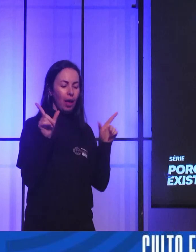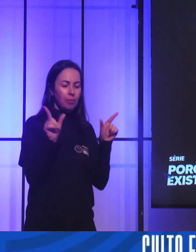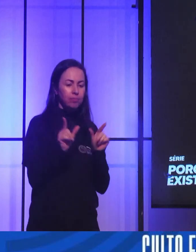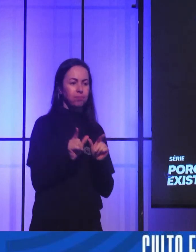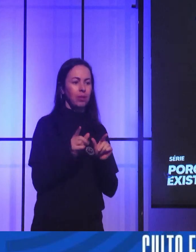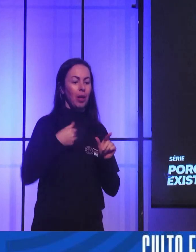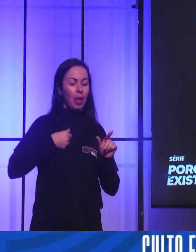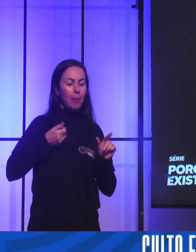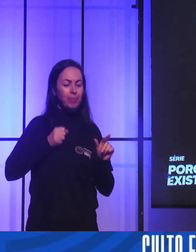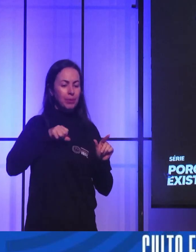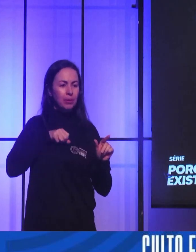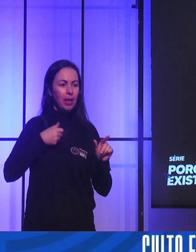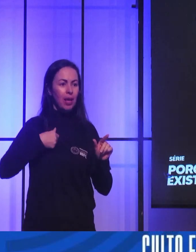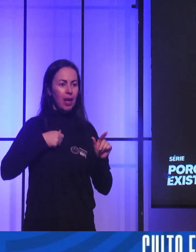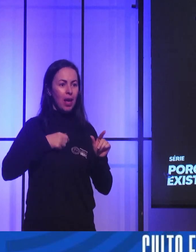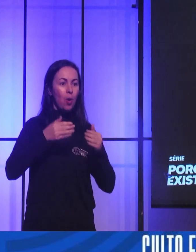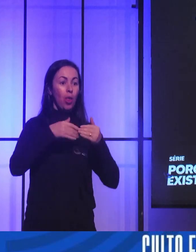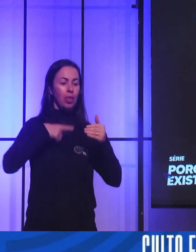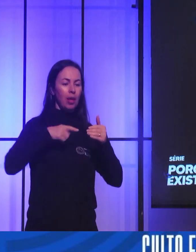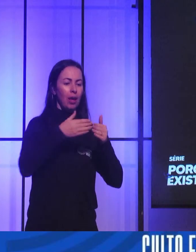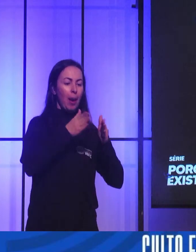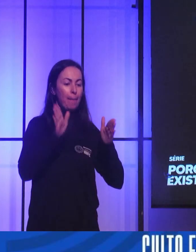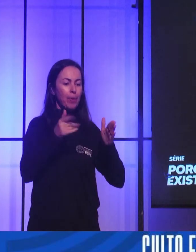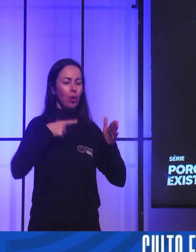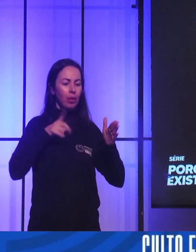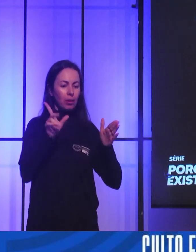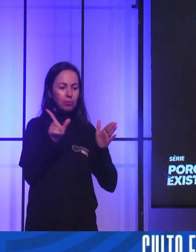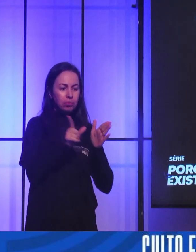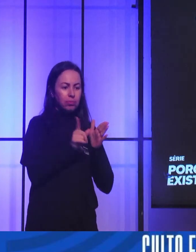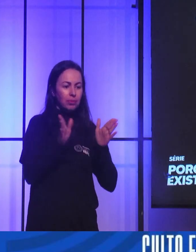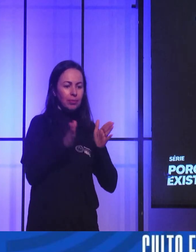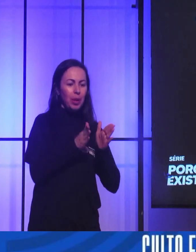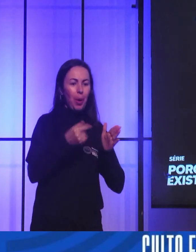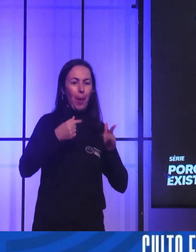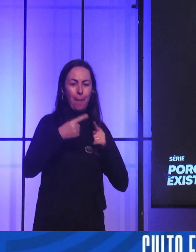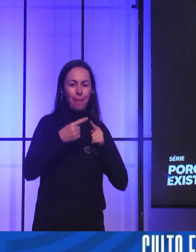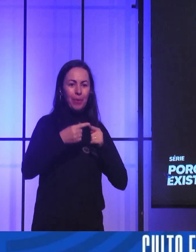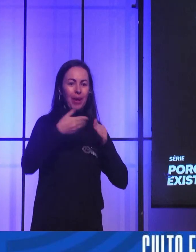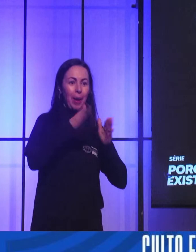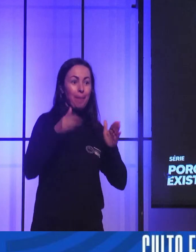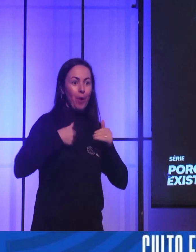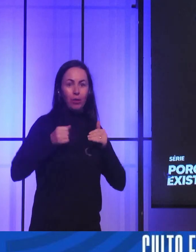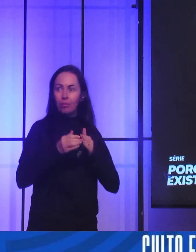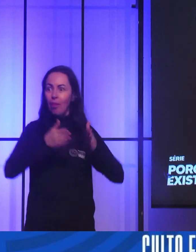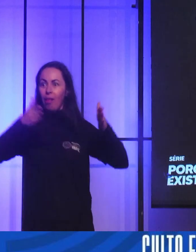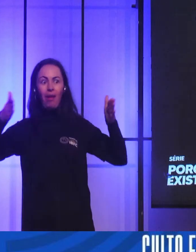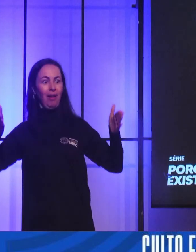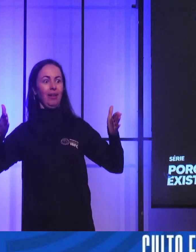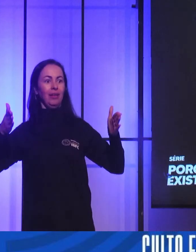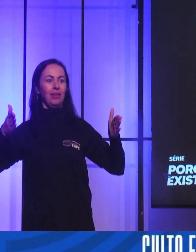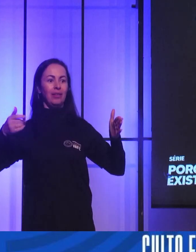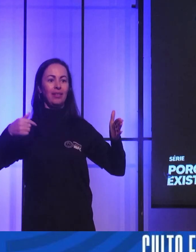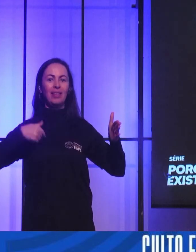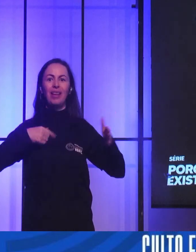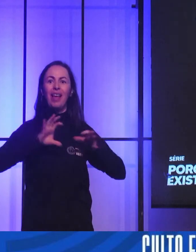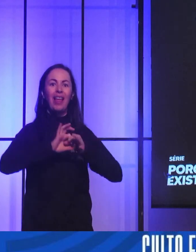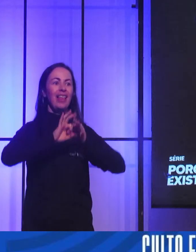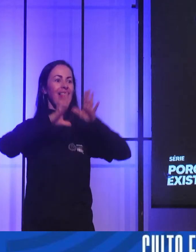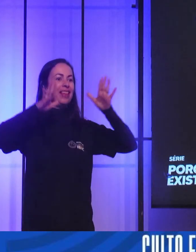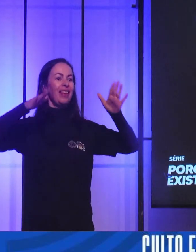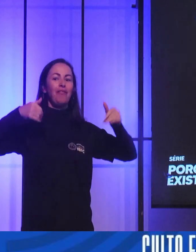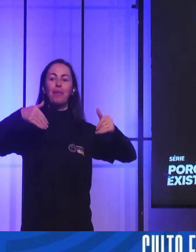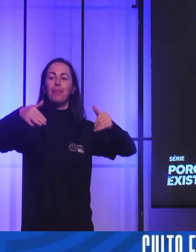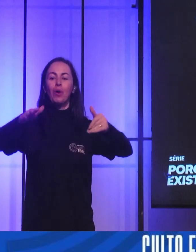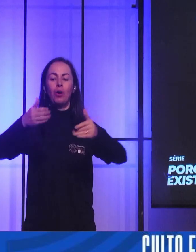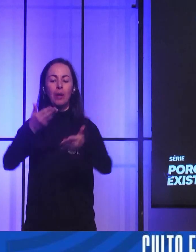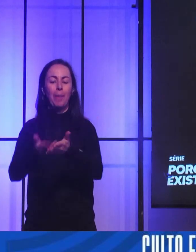Entrem pela porta estreita, pois a larga é a porta ampla. E é a porta que leva à perdição.